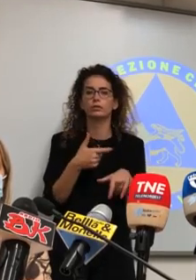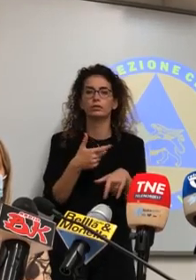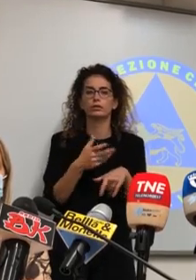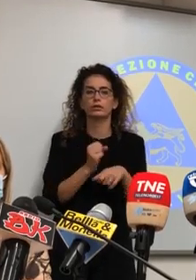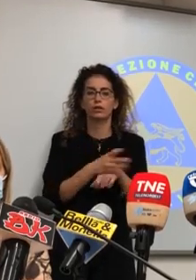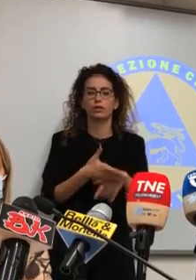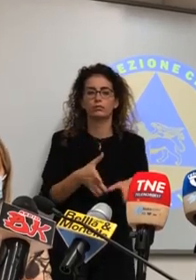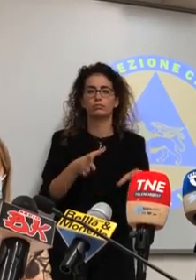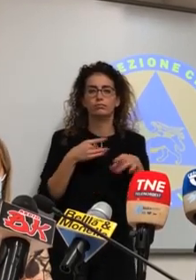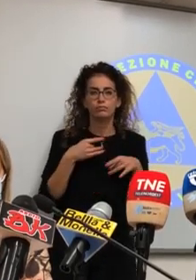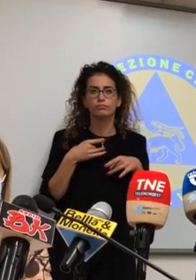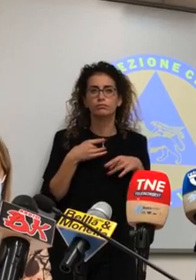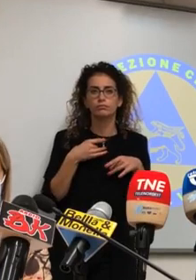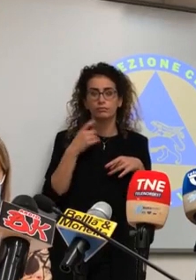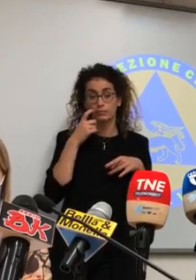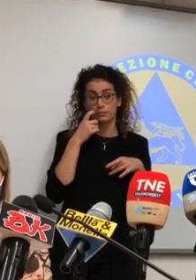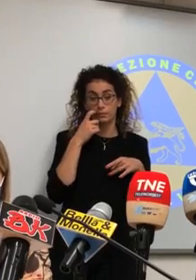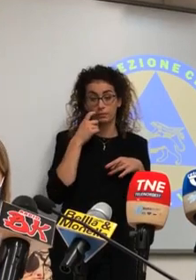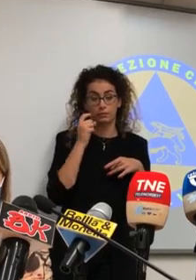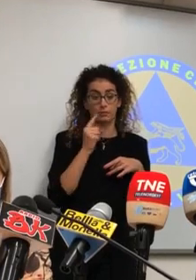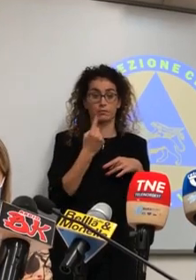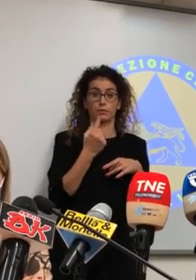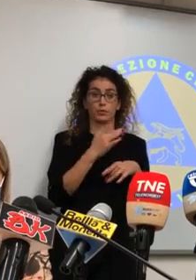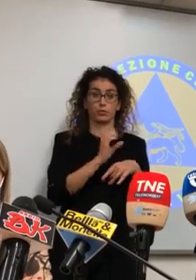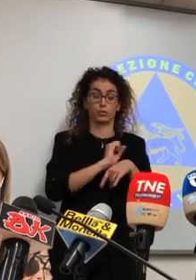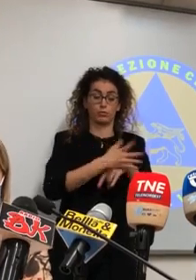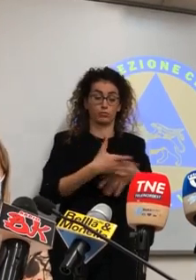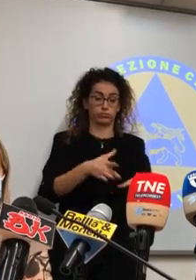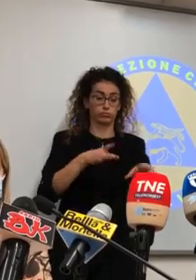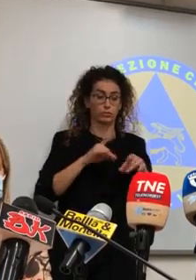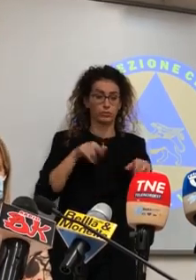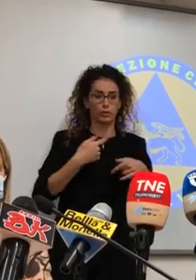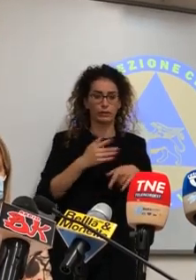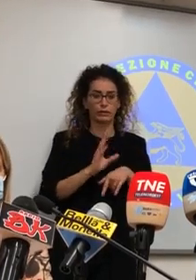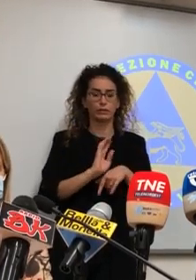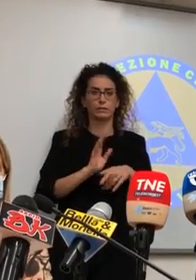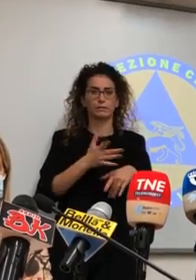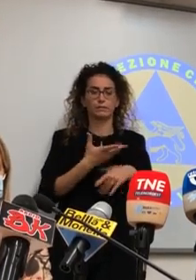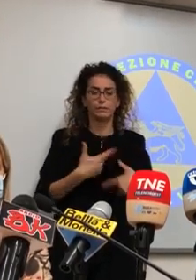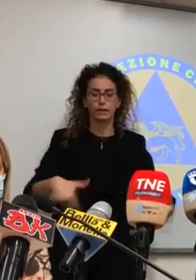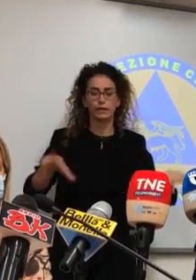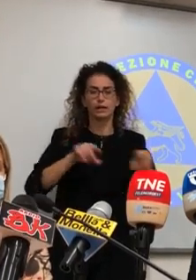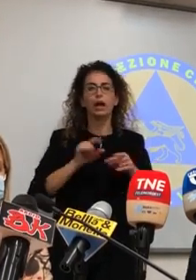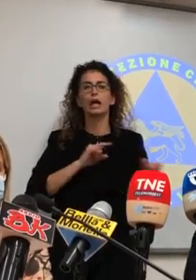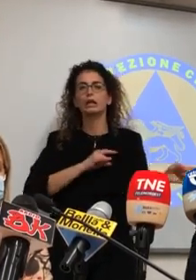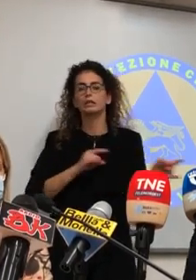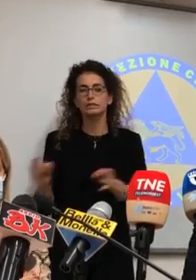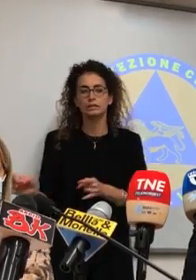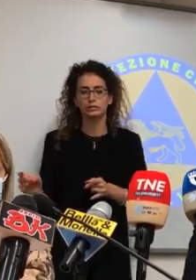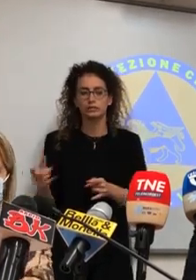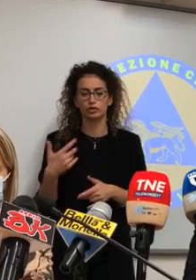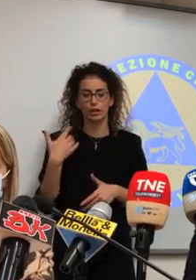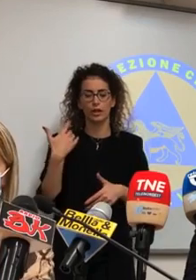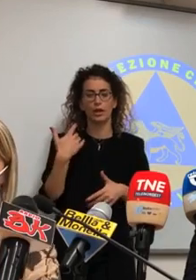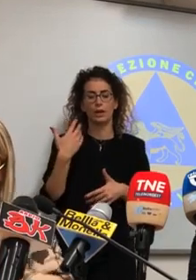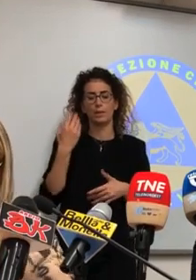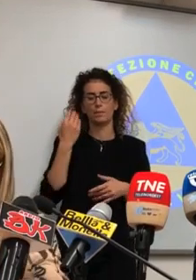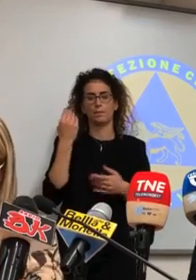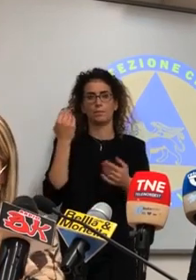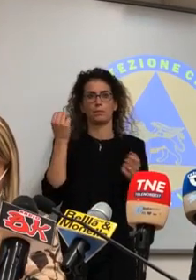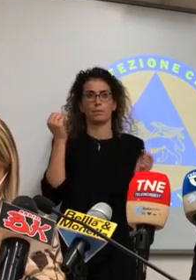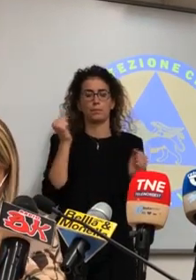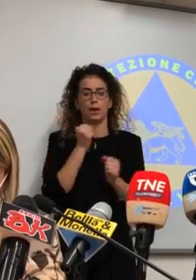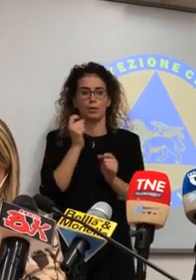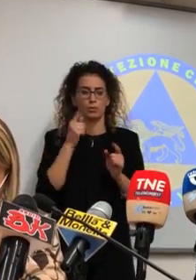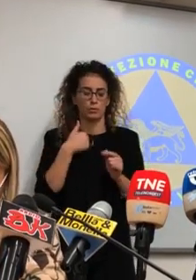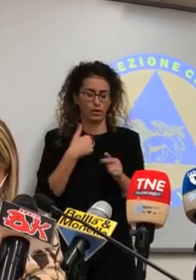finite in ospedale dopo aver fatto il primo Covid nel primo giro. Quindi la preoccupazione mia è, sono vaccinato non ho problemi, ho avuto il